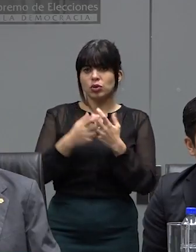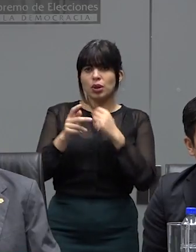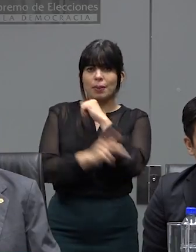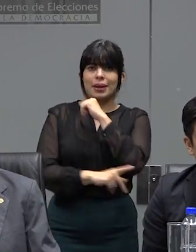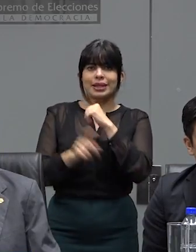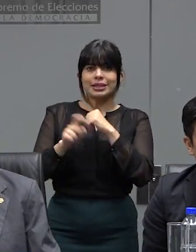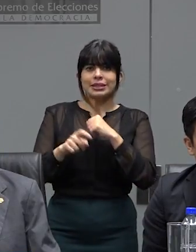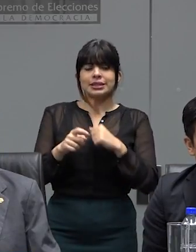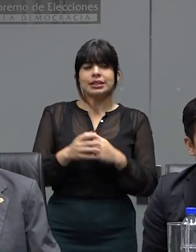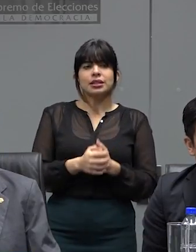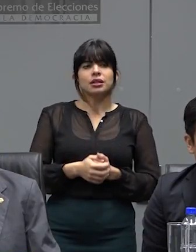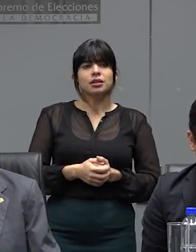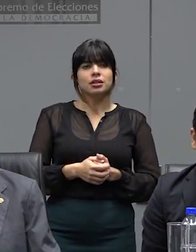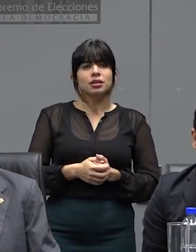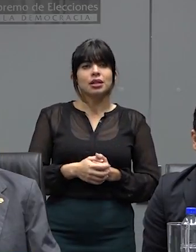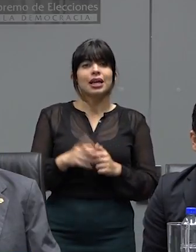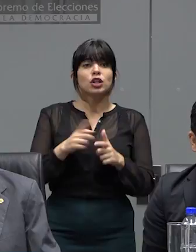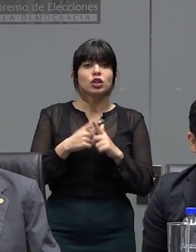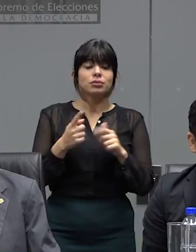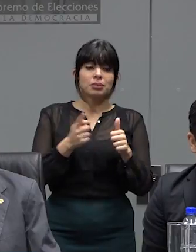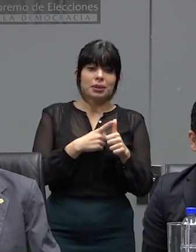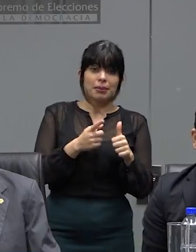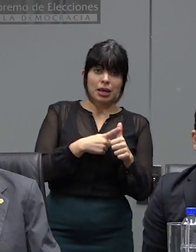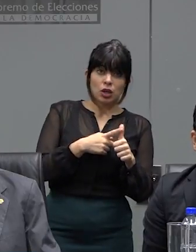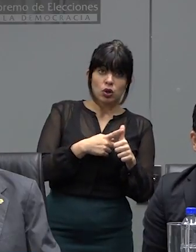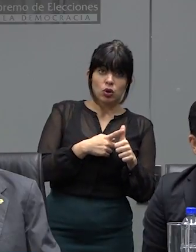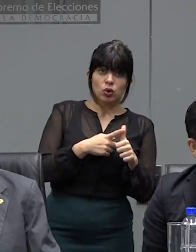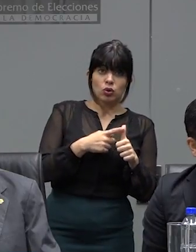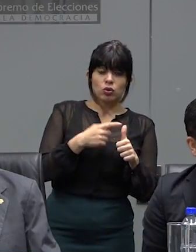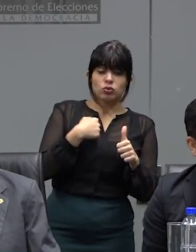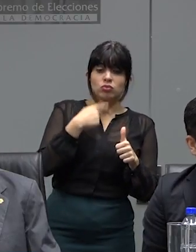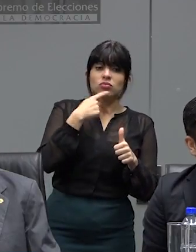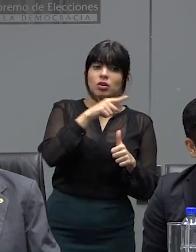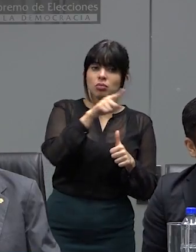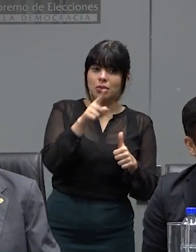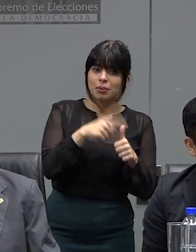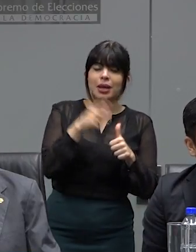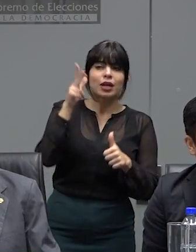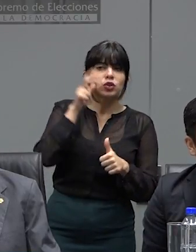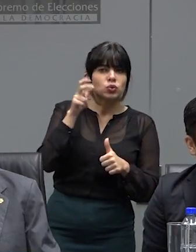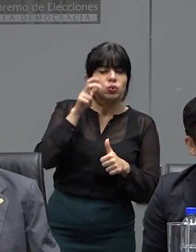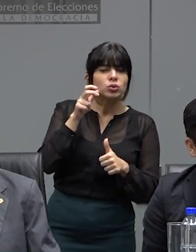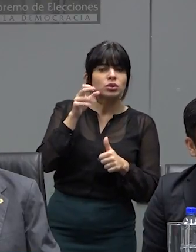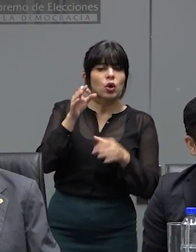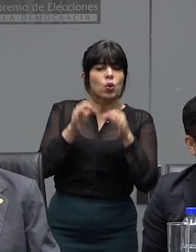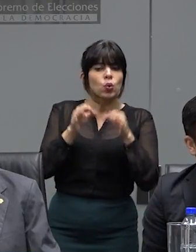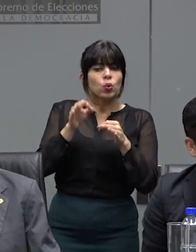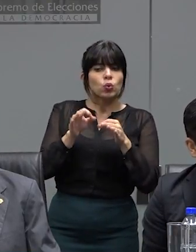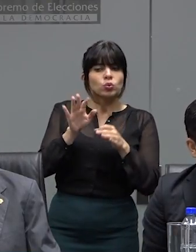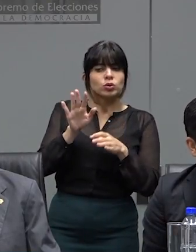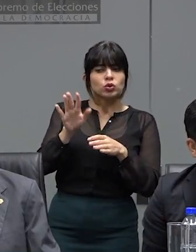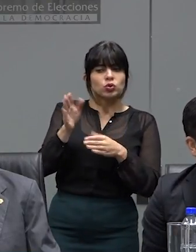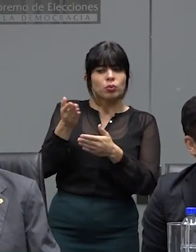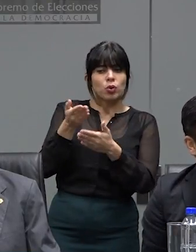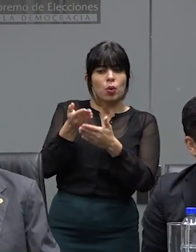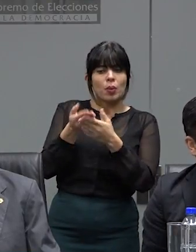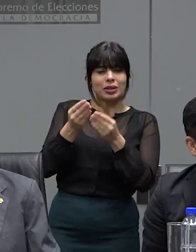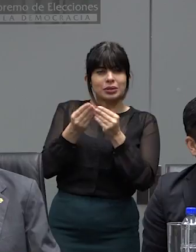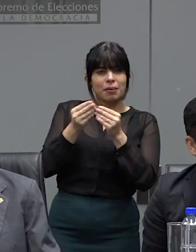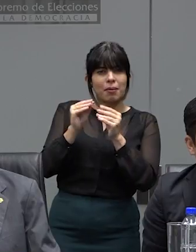requiere. Entonces uno juzgaría o pediría que la escuchen y que juzguen esa propuesta en su debida